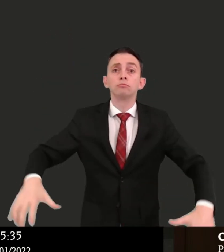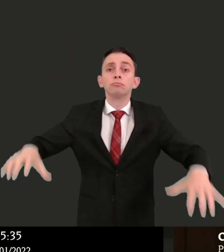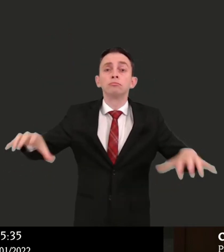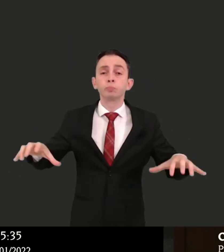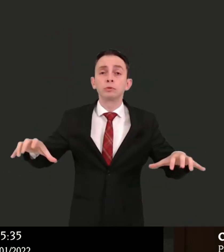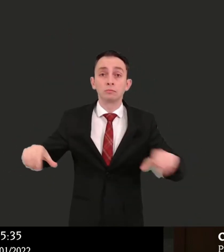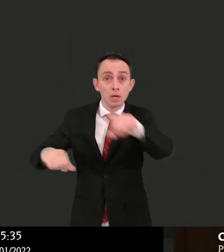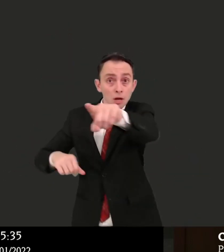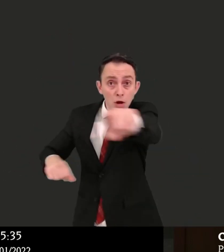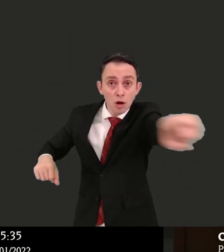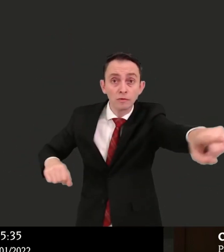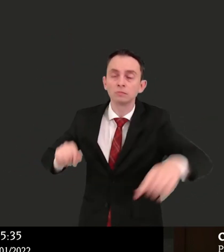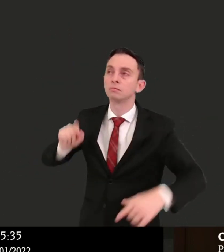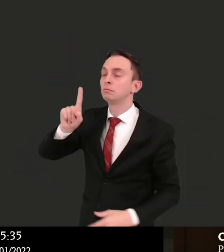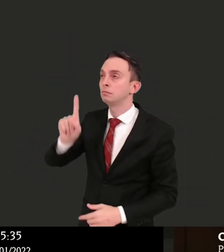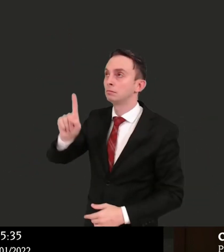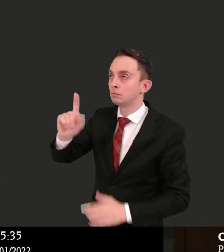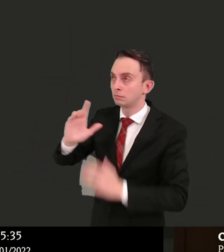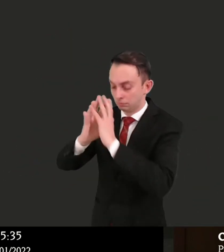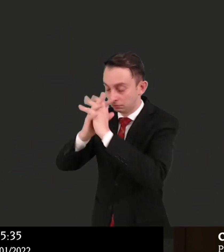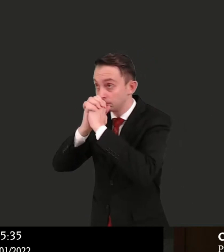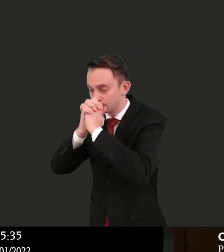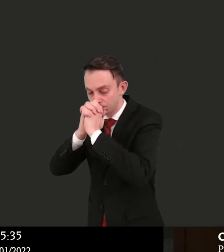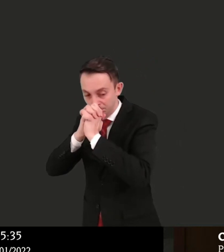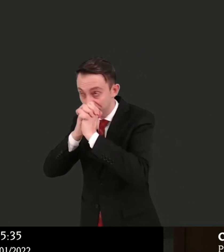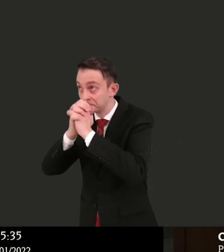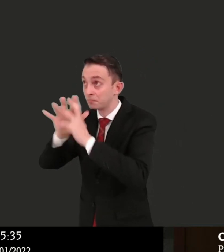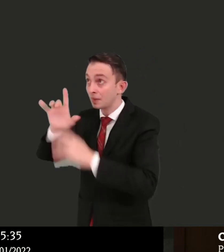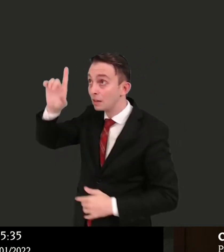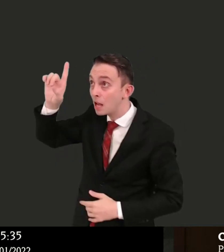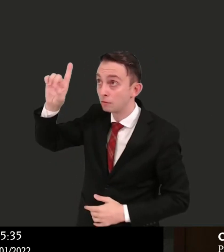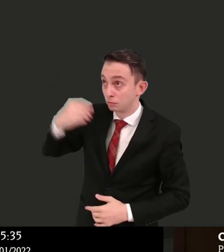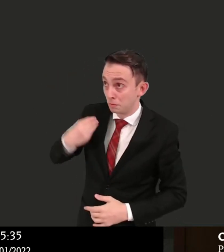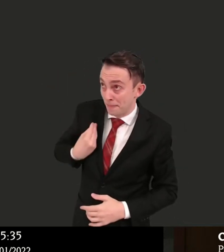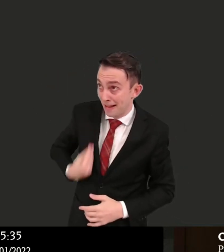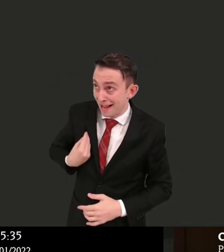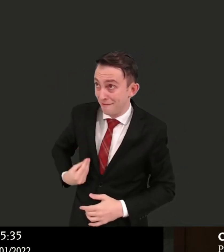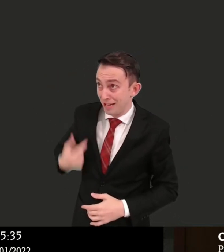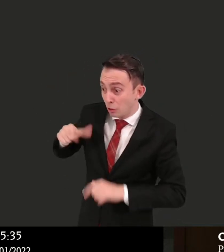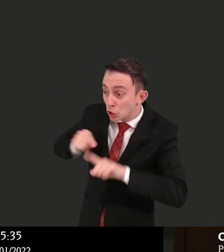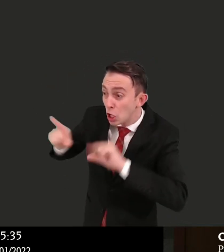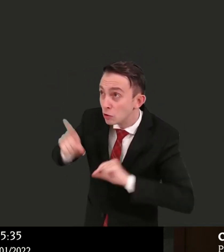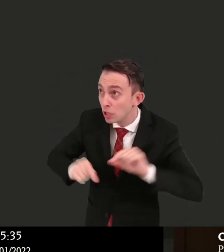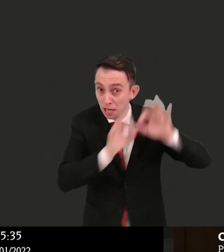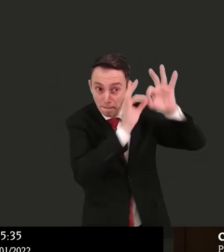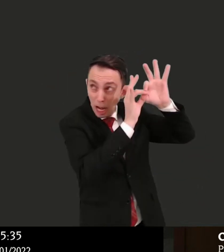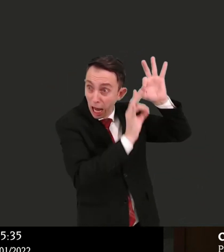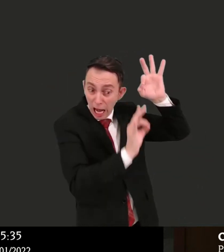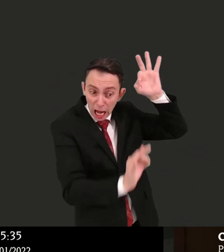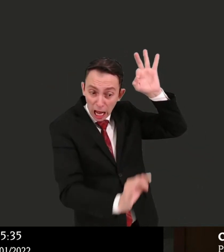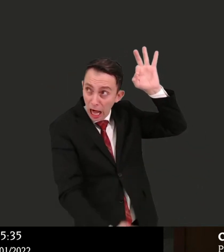por intermédio desse corpo. Ou bem, ou mal. Paulo sabia